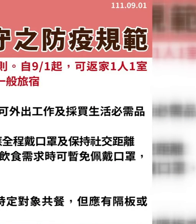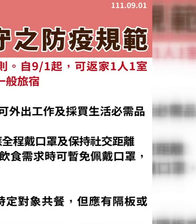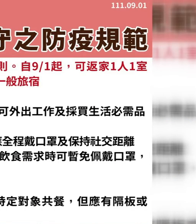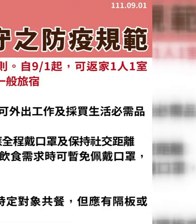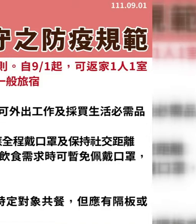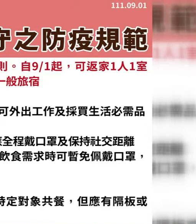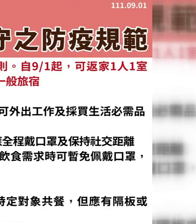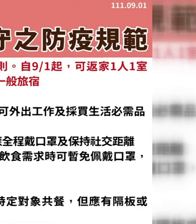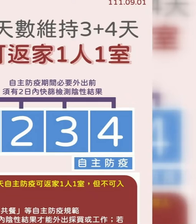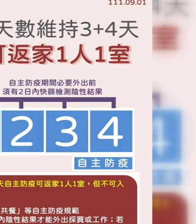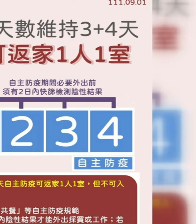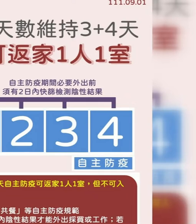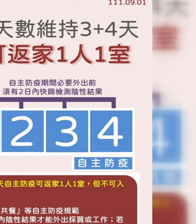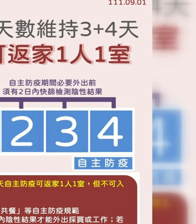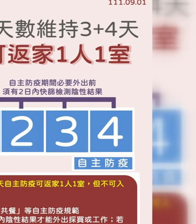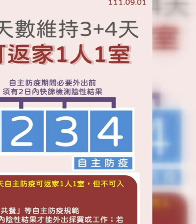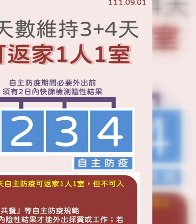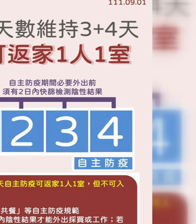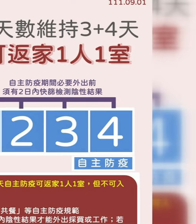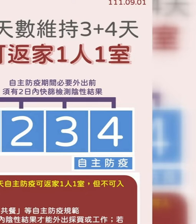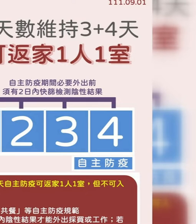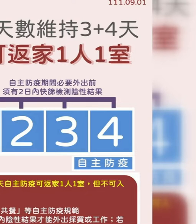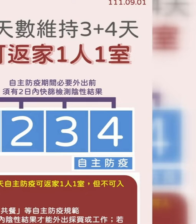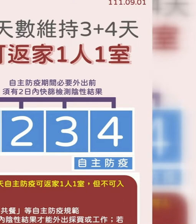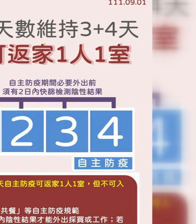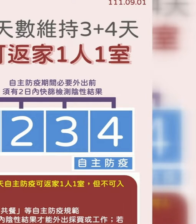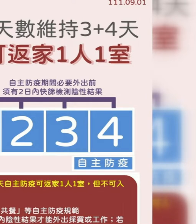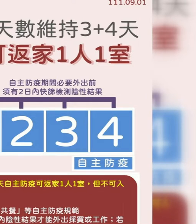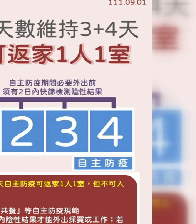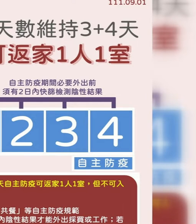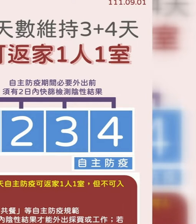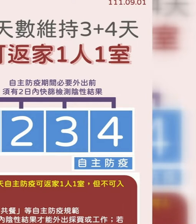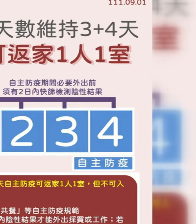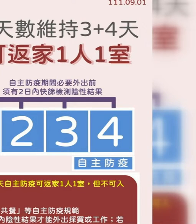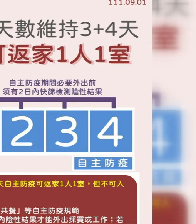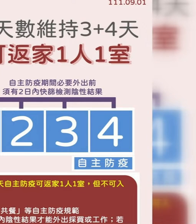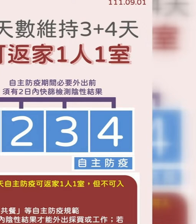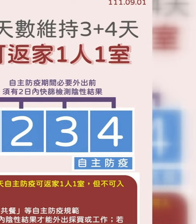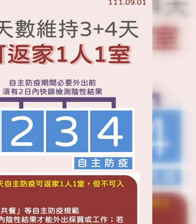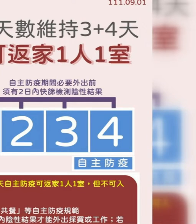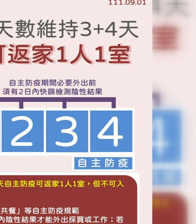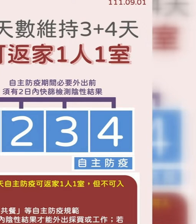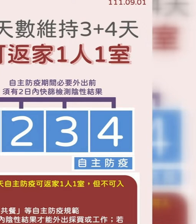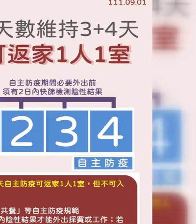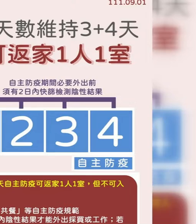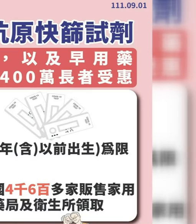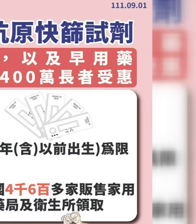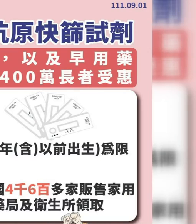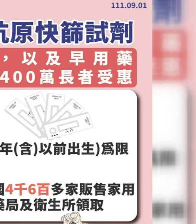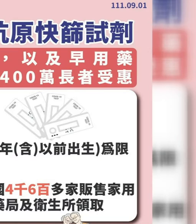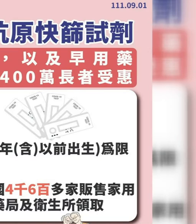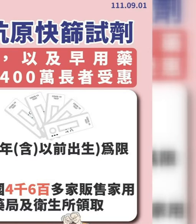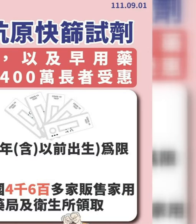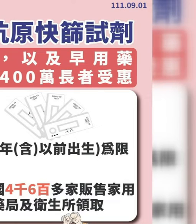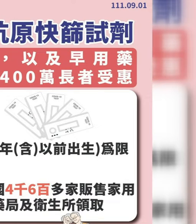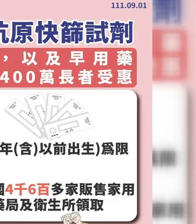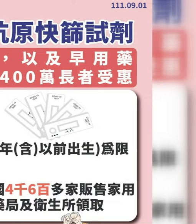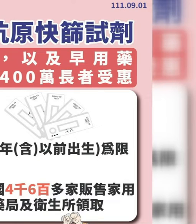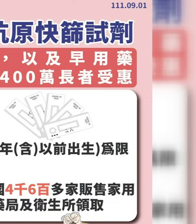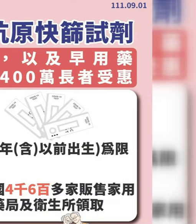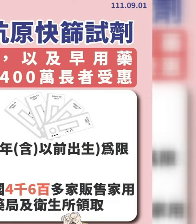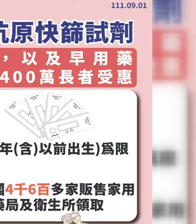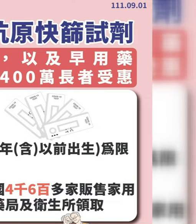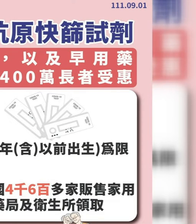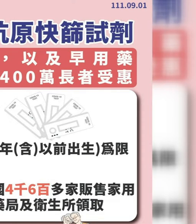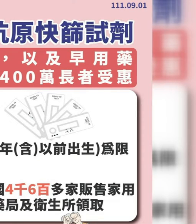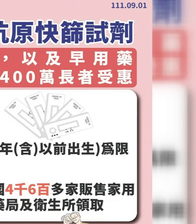可免费领取5G家用快筛等。而一日花莲总计新增42所学校、68个班级、69位学生和6位教职员工